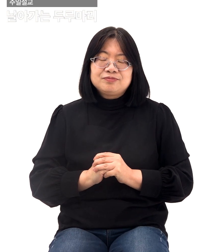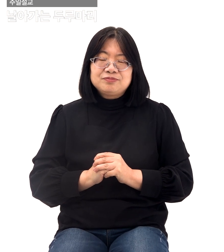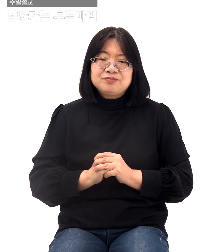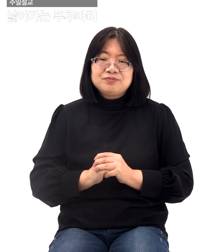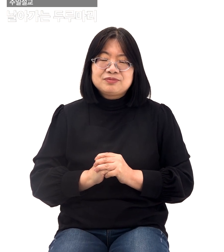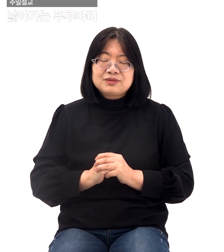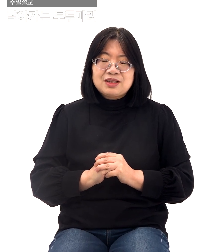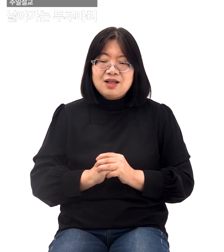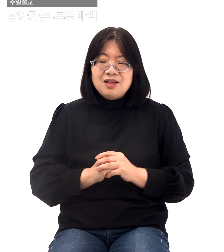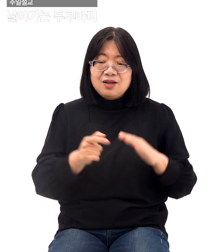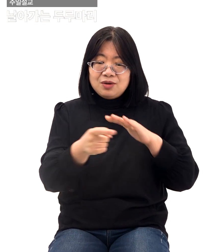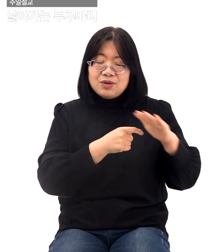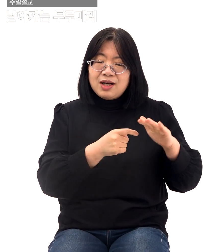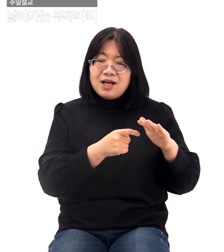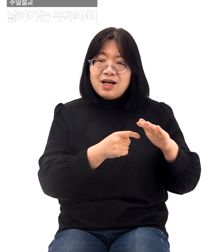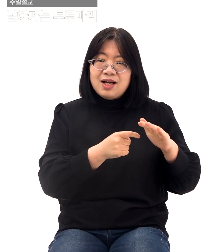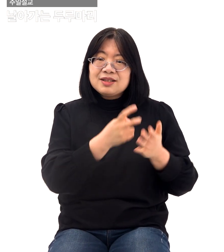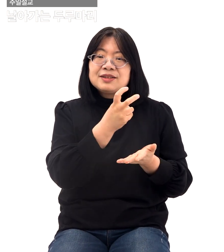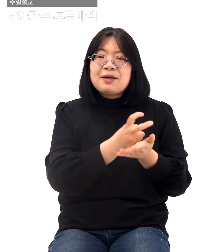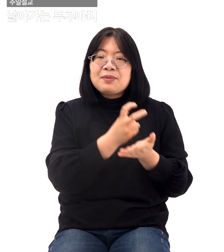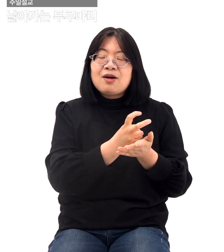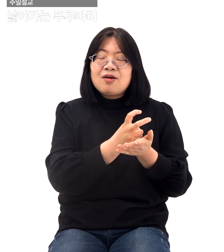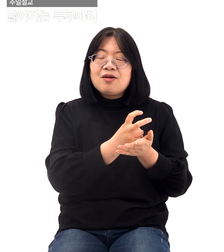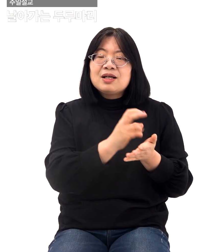자, 도둑질하는 건 몇 계명입니까?